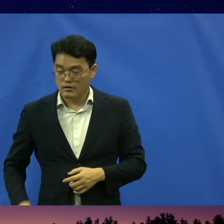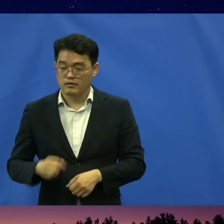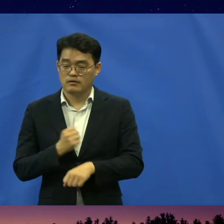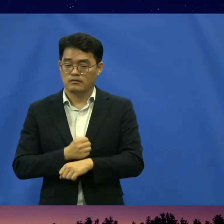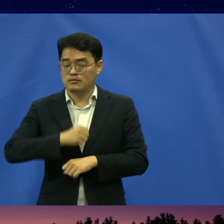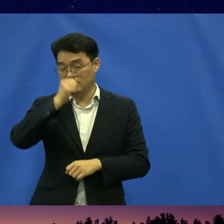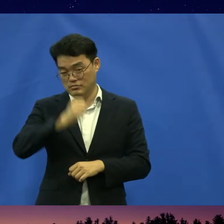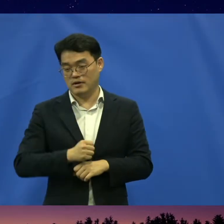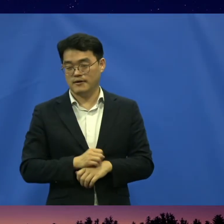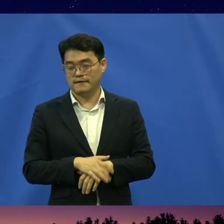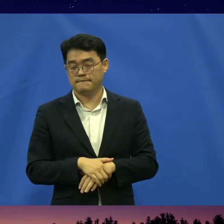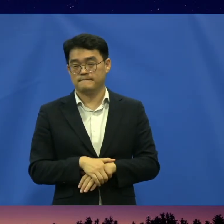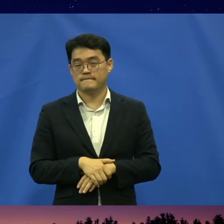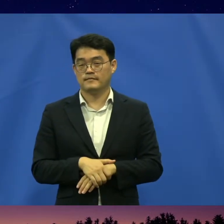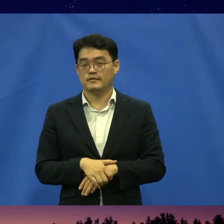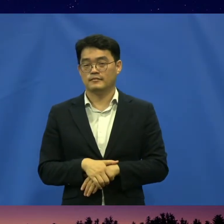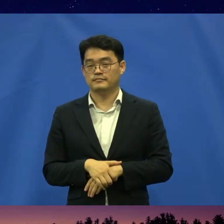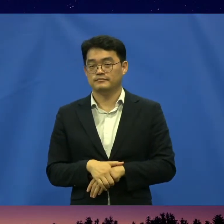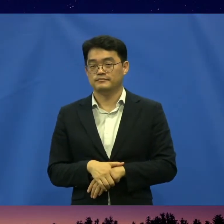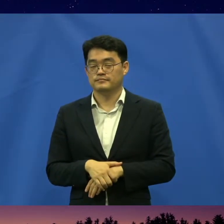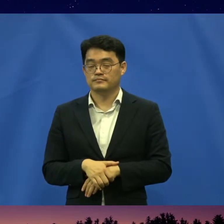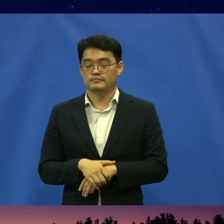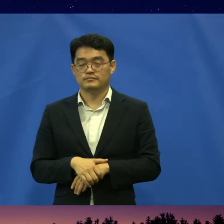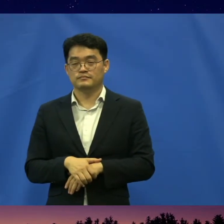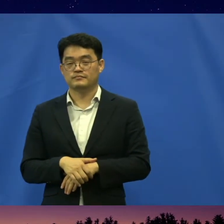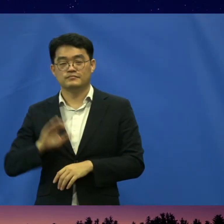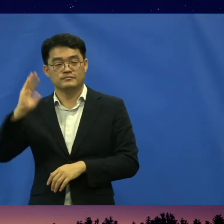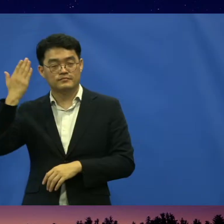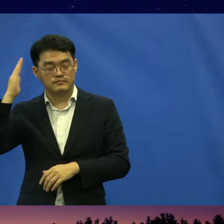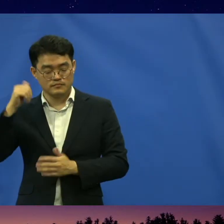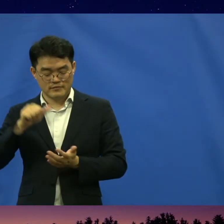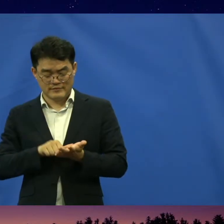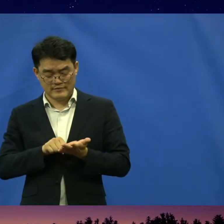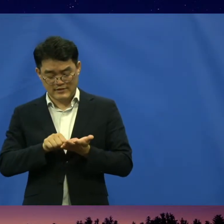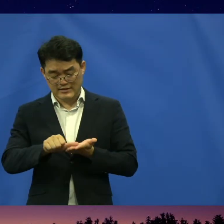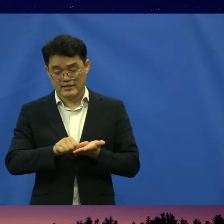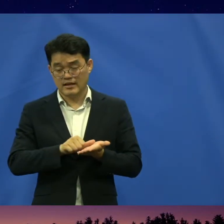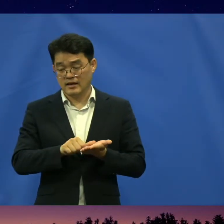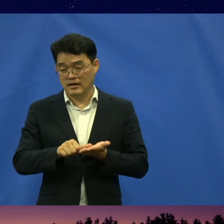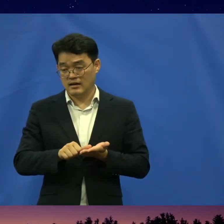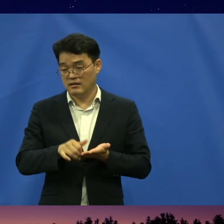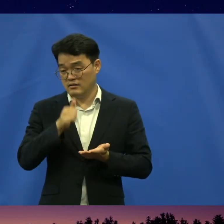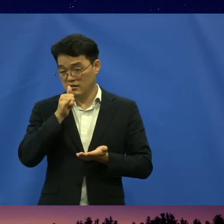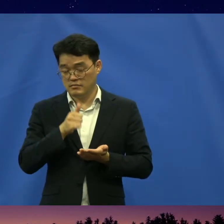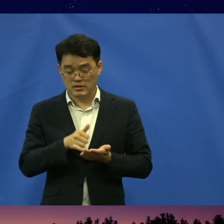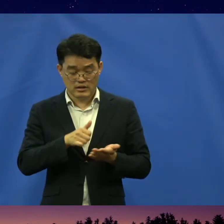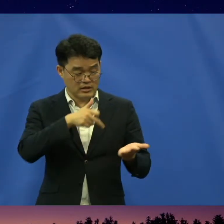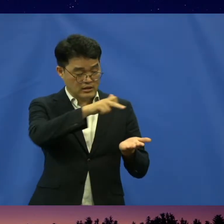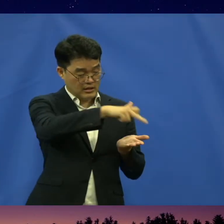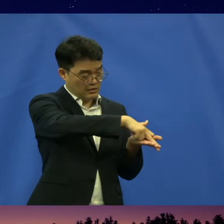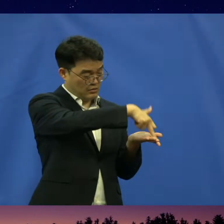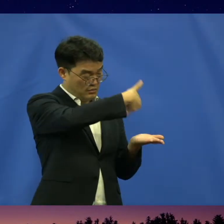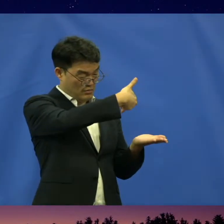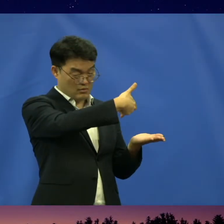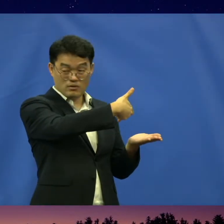요즘 너무 좋대요. 삭제 기능 너무 좋아, 너무 좋아. 열지도 말고.